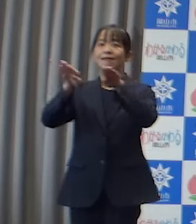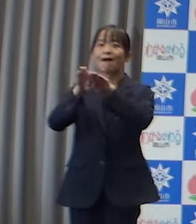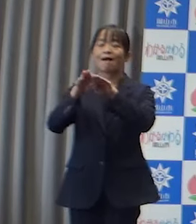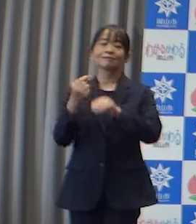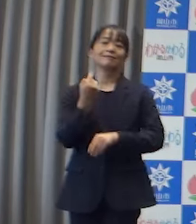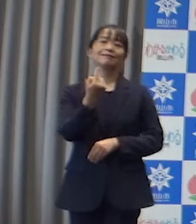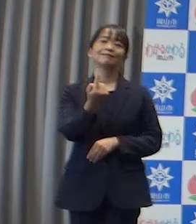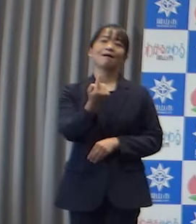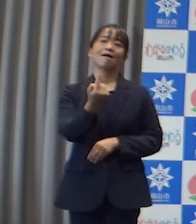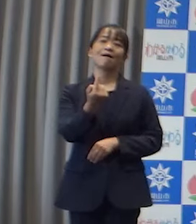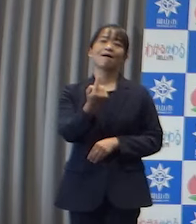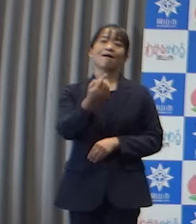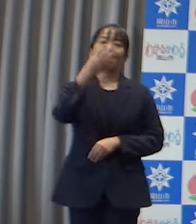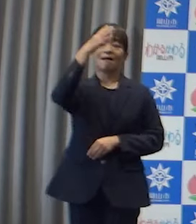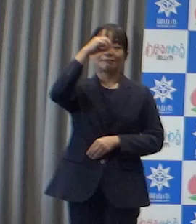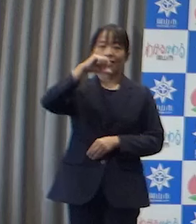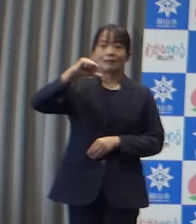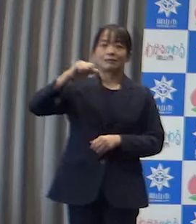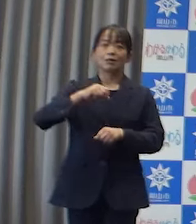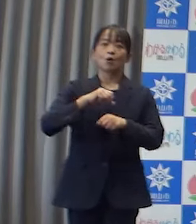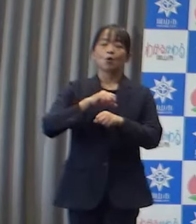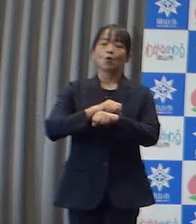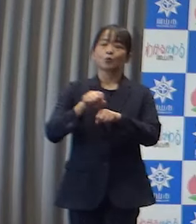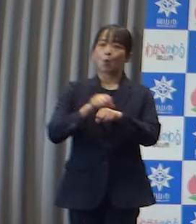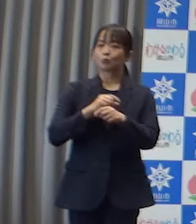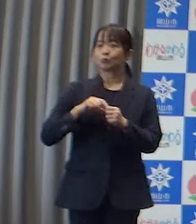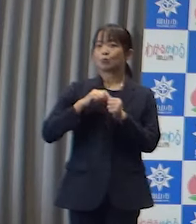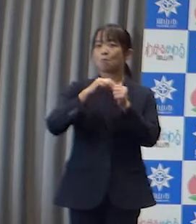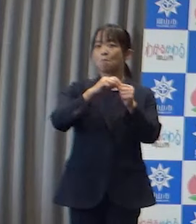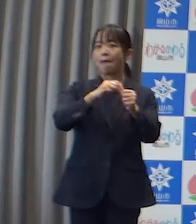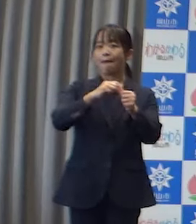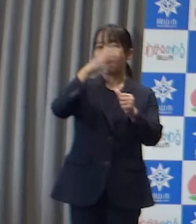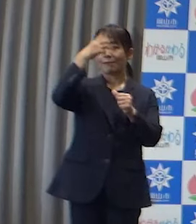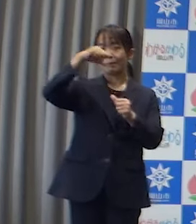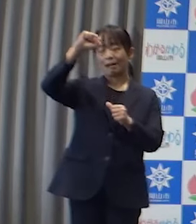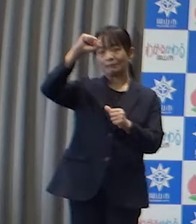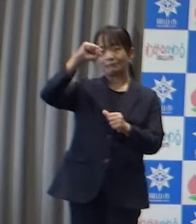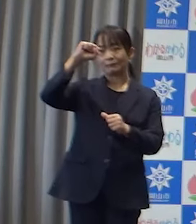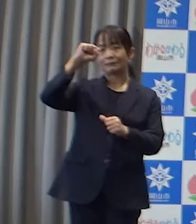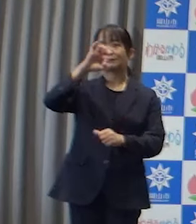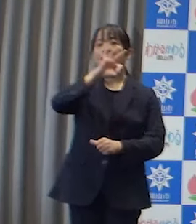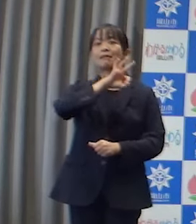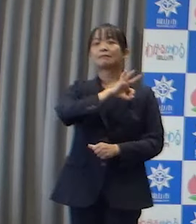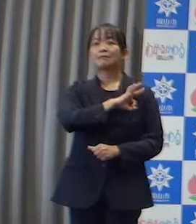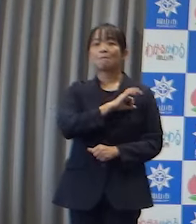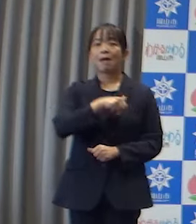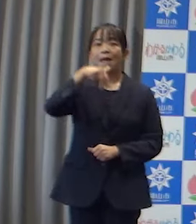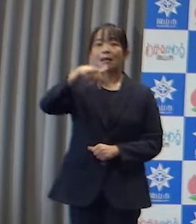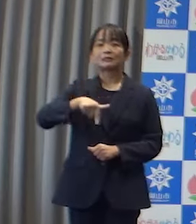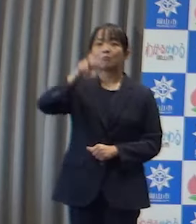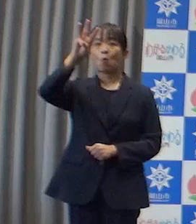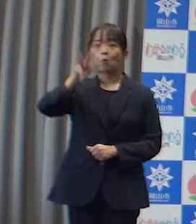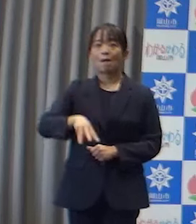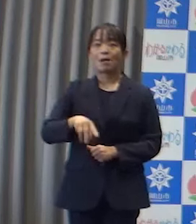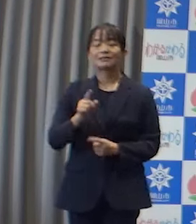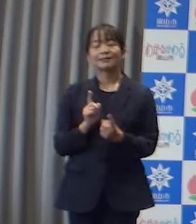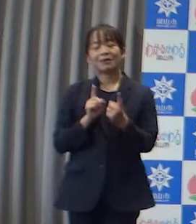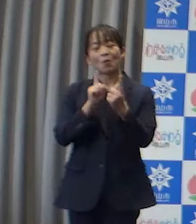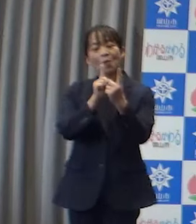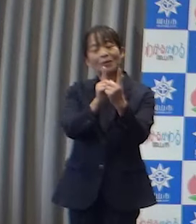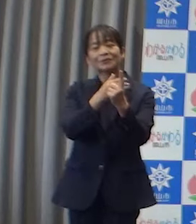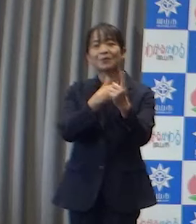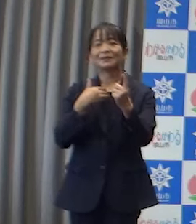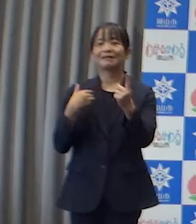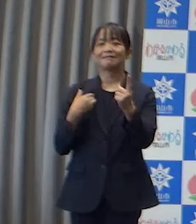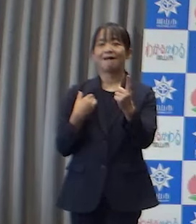下川牧田特命全権大使に挨拶をするとともに、クレ